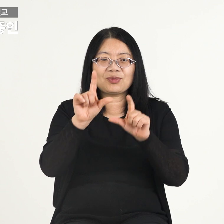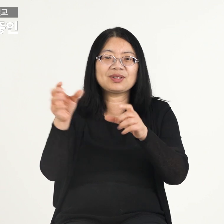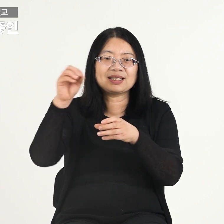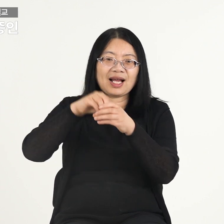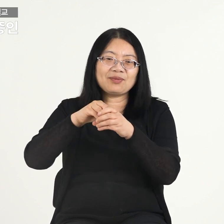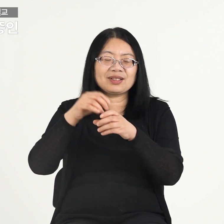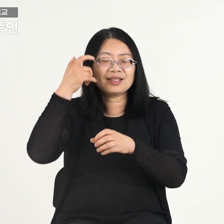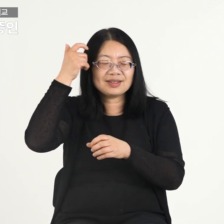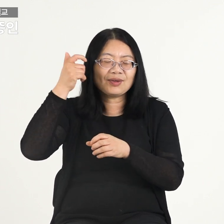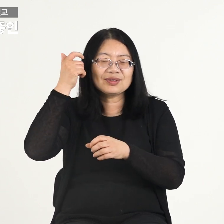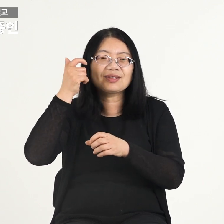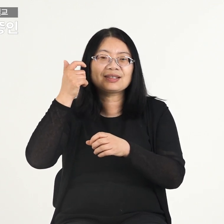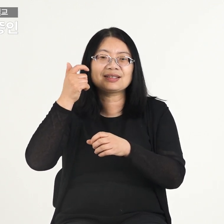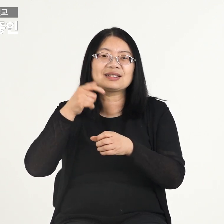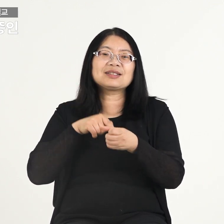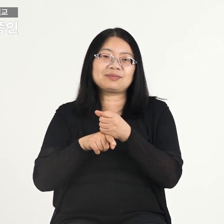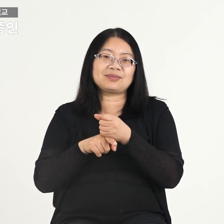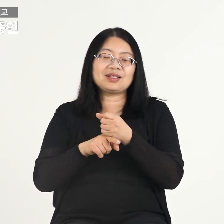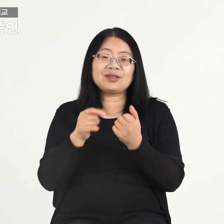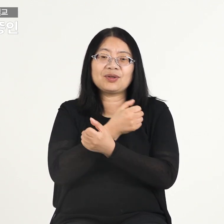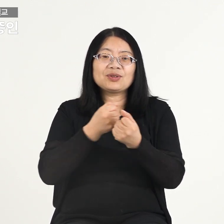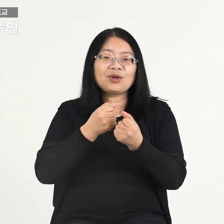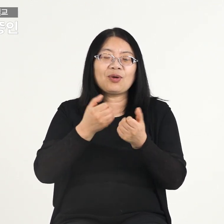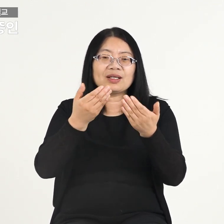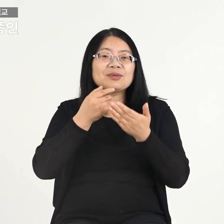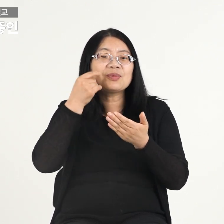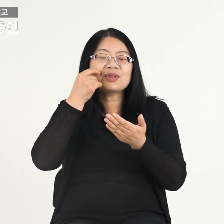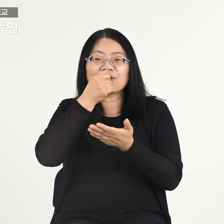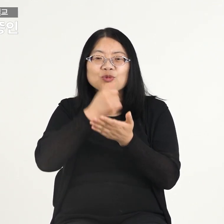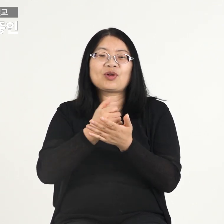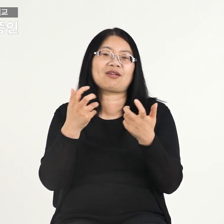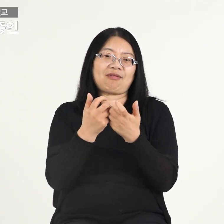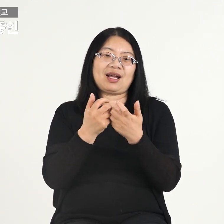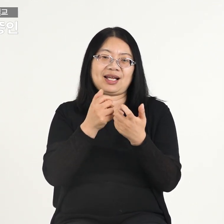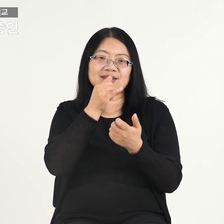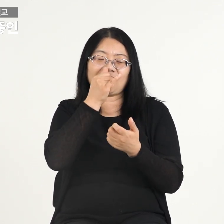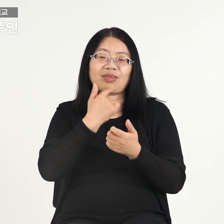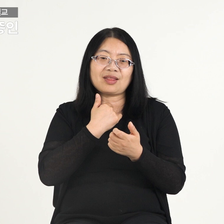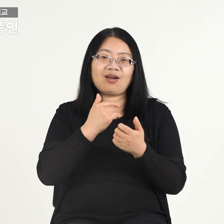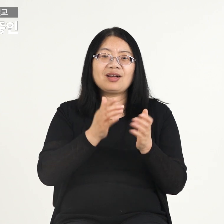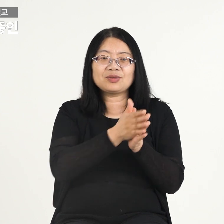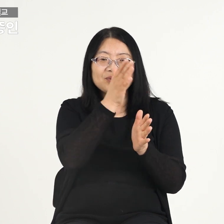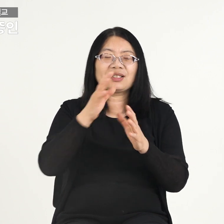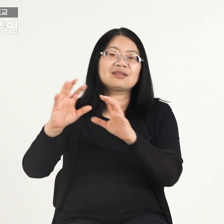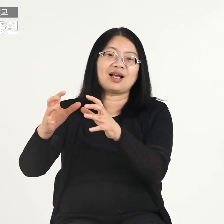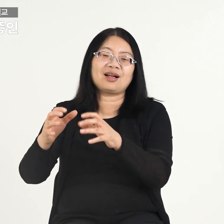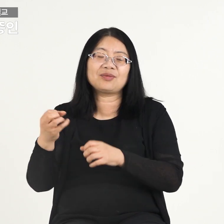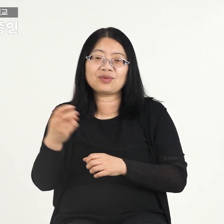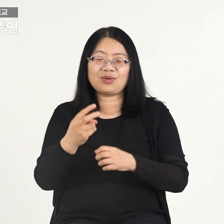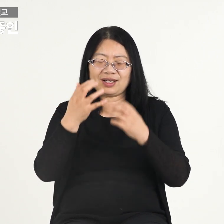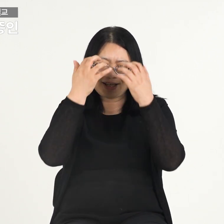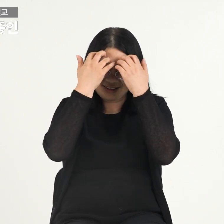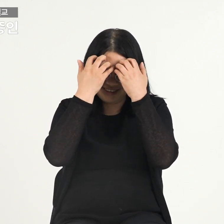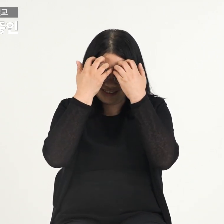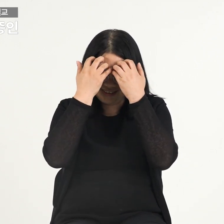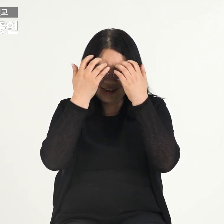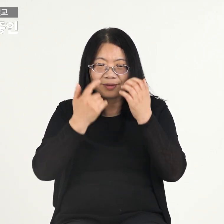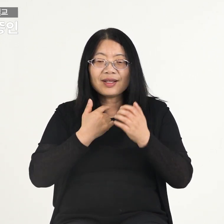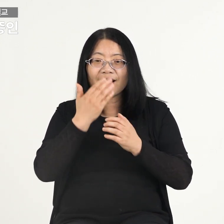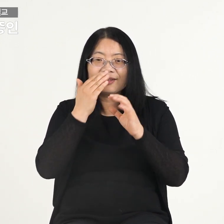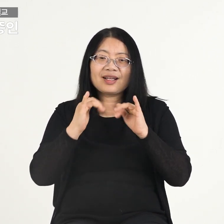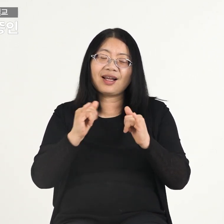때문입니다. 용서받지 못할 죄악과 그 고통 가운데 씨름했던 이스라엘의